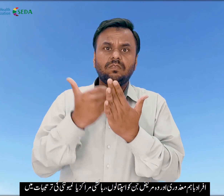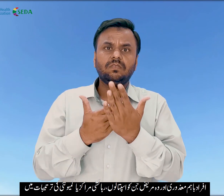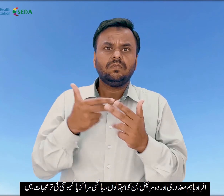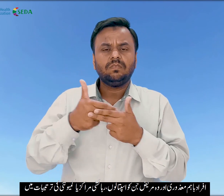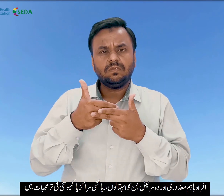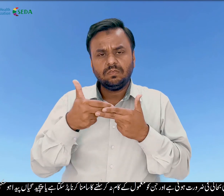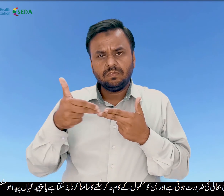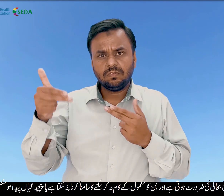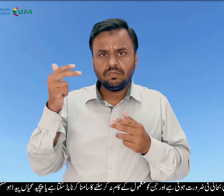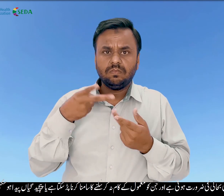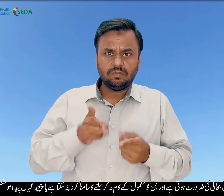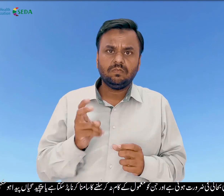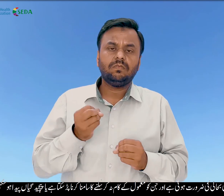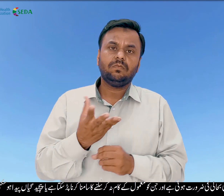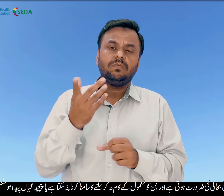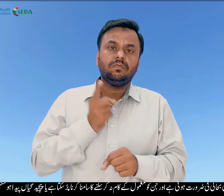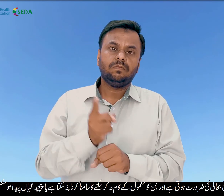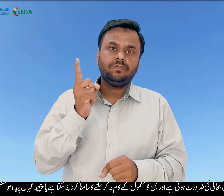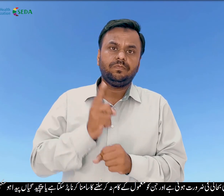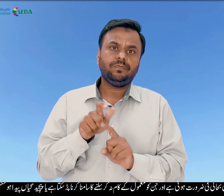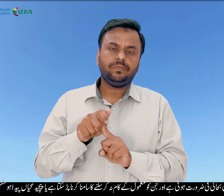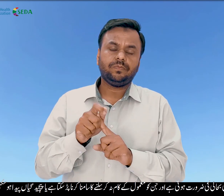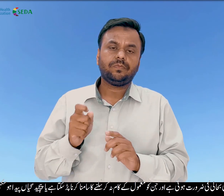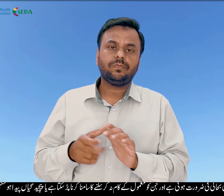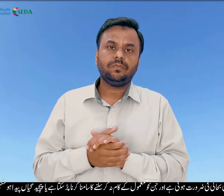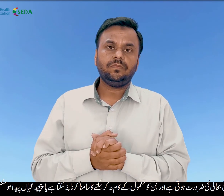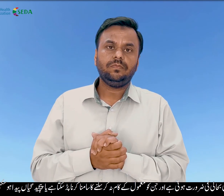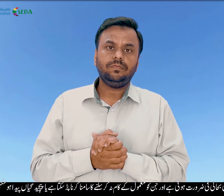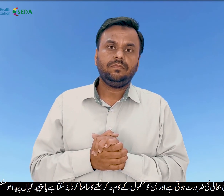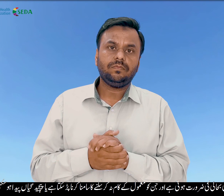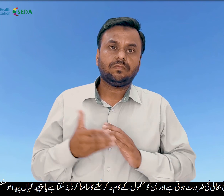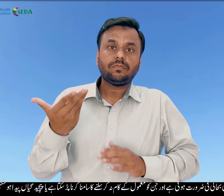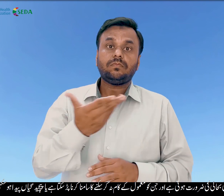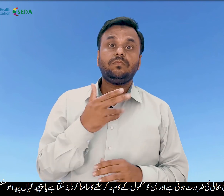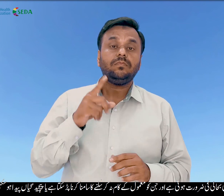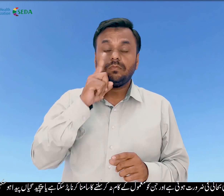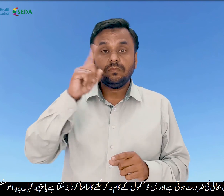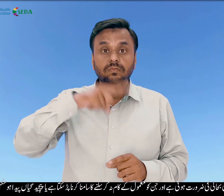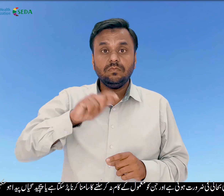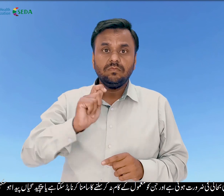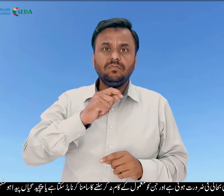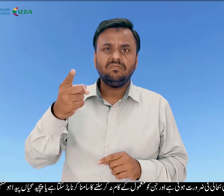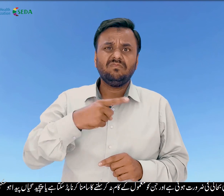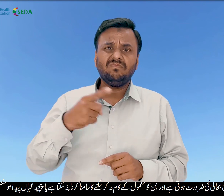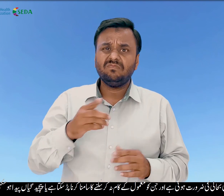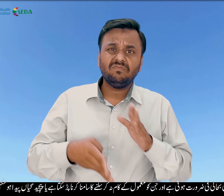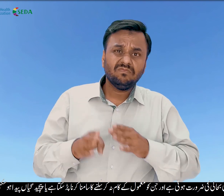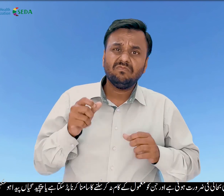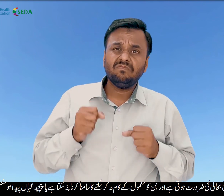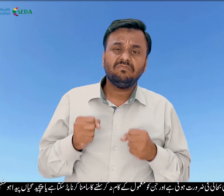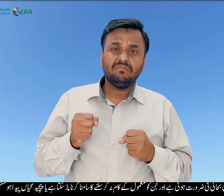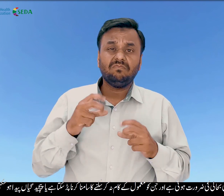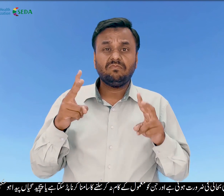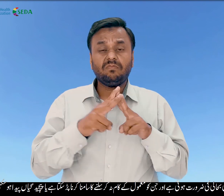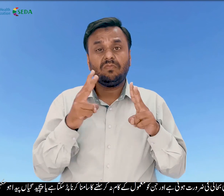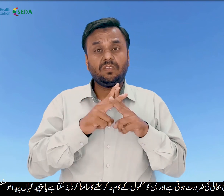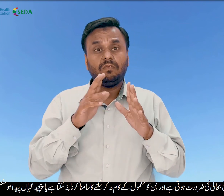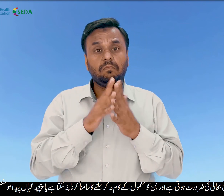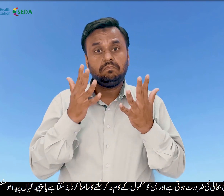میں طویل مدتی بحالی کی ضرورت ہوتی ہے اور جن کو معمول کے کام نہ کر سکنے کا سامنا کرنا